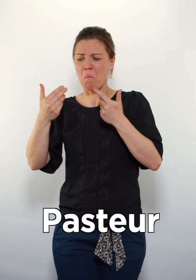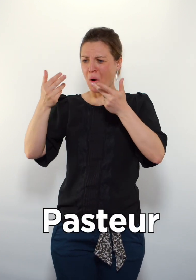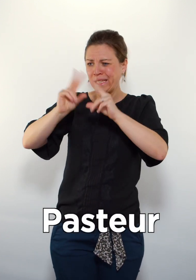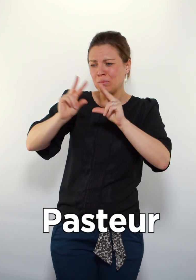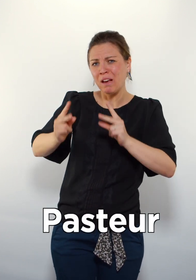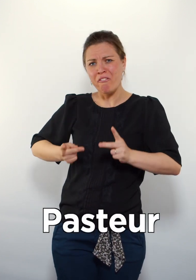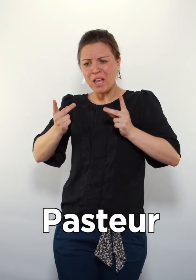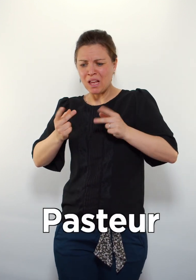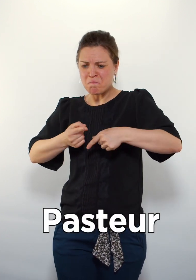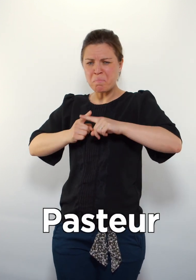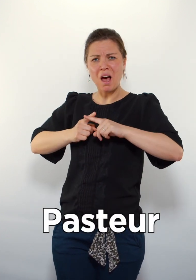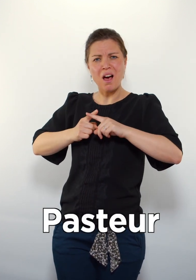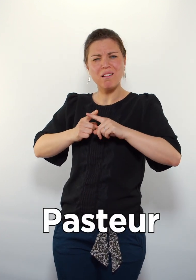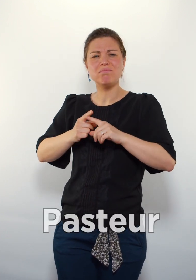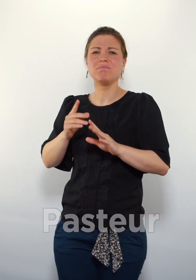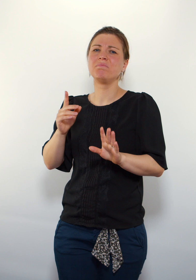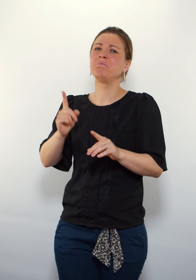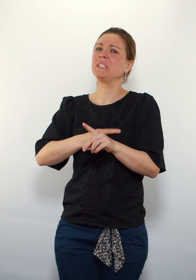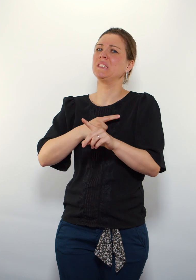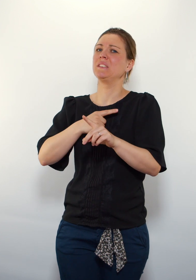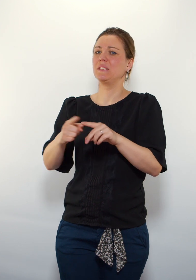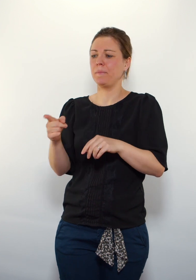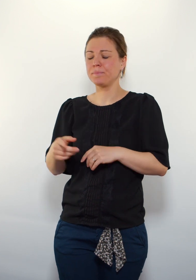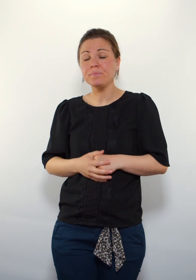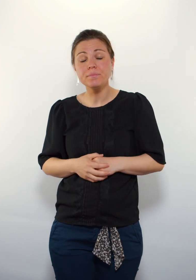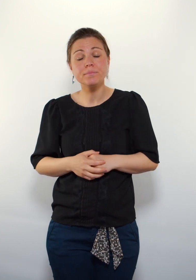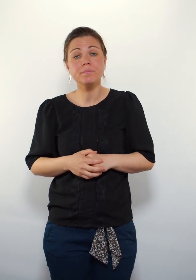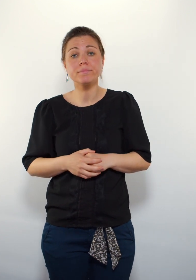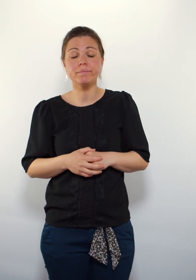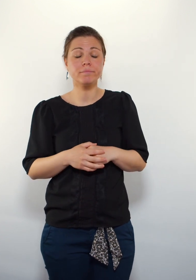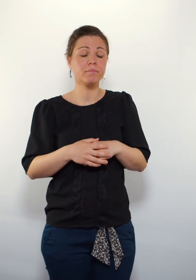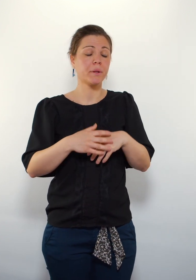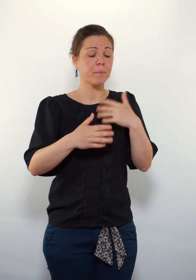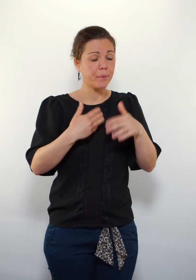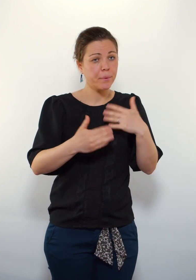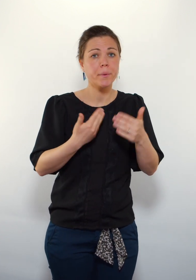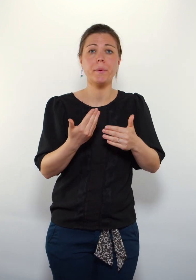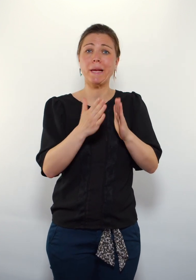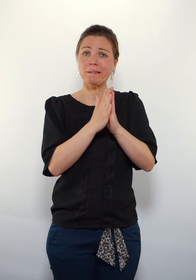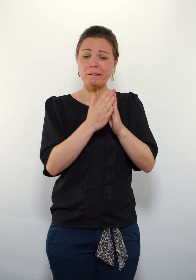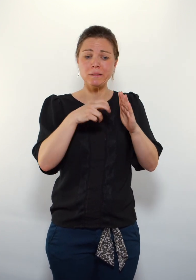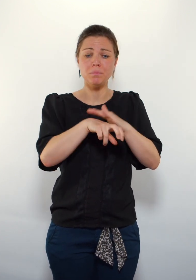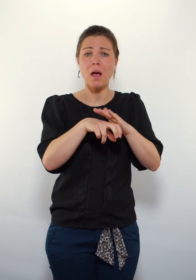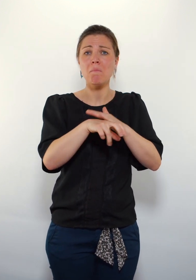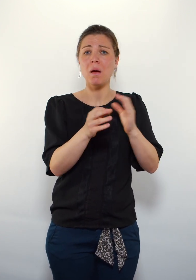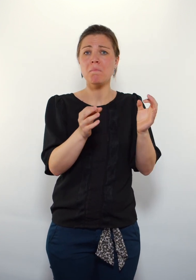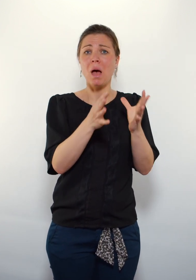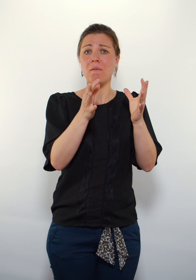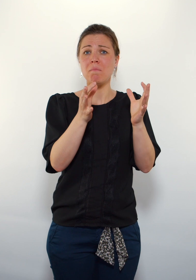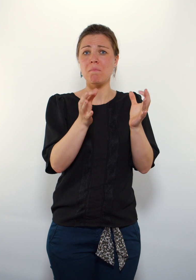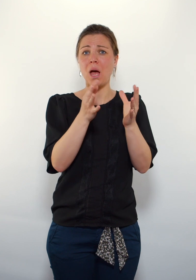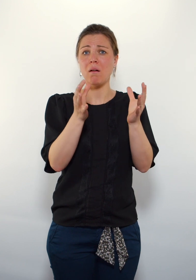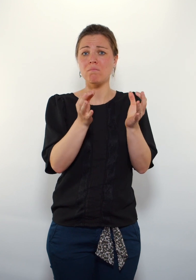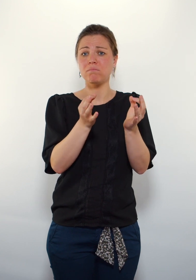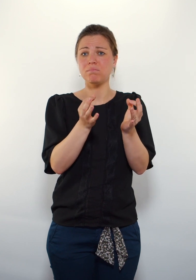sais pas, je trouvais ça louche. Et puis du coup, de temps en temps, j'y allais jusqu'à ce que je me rende compte qu'en fin de compte,